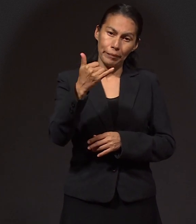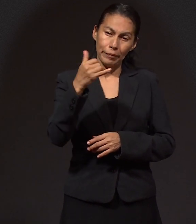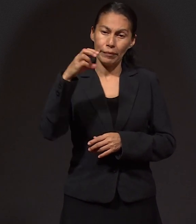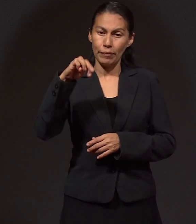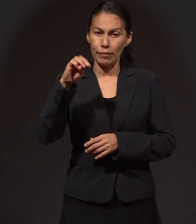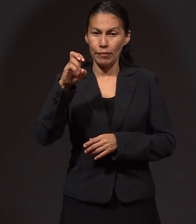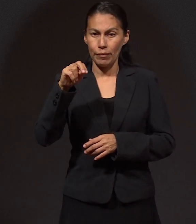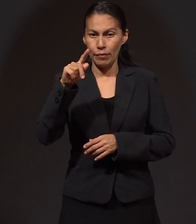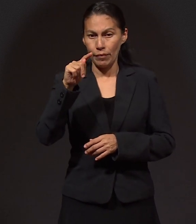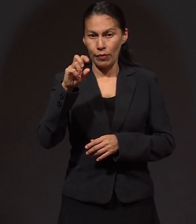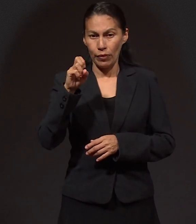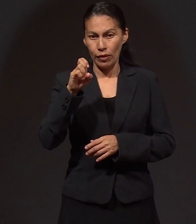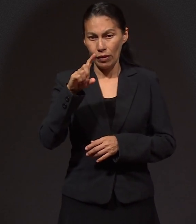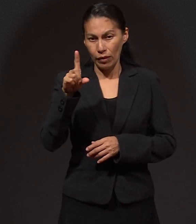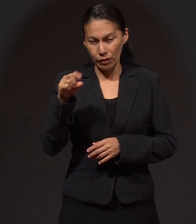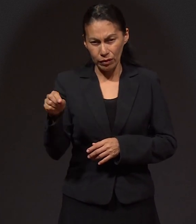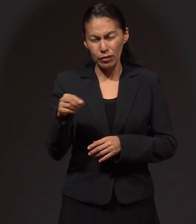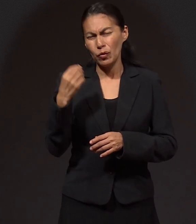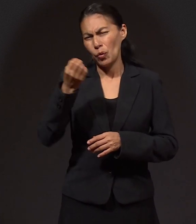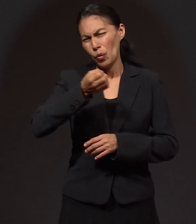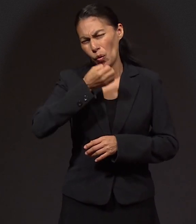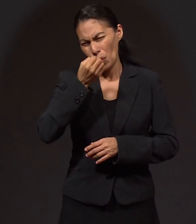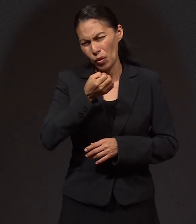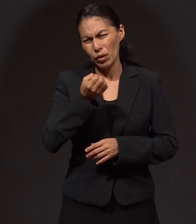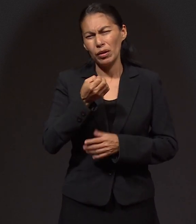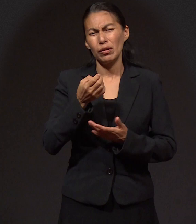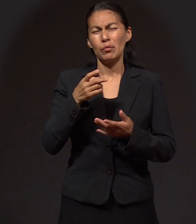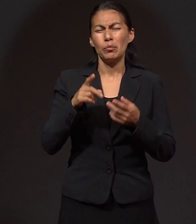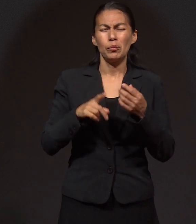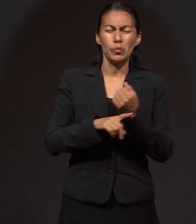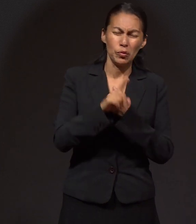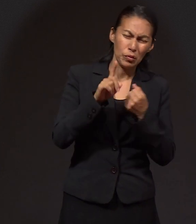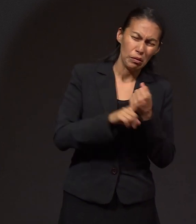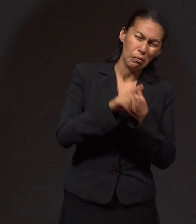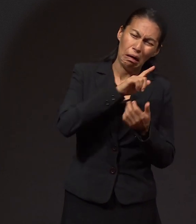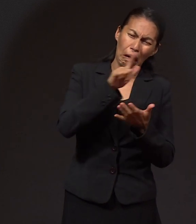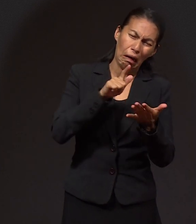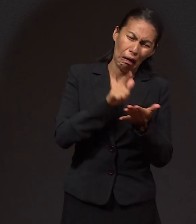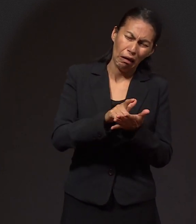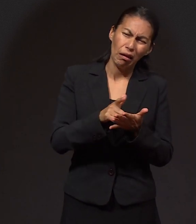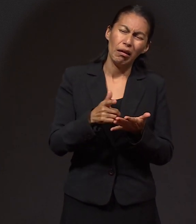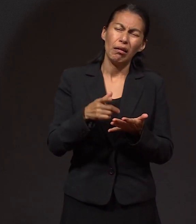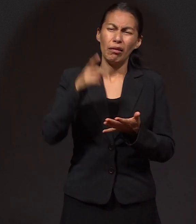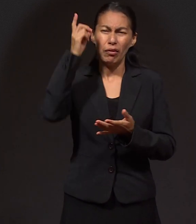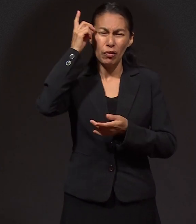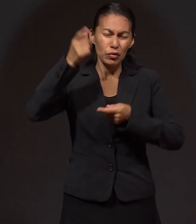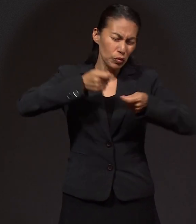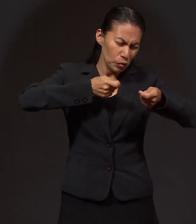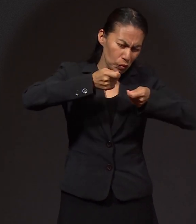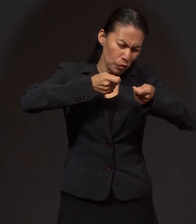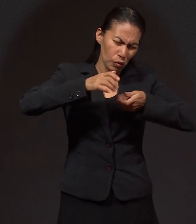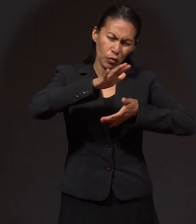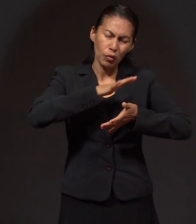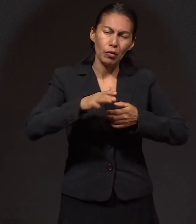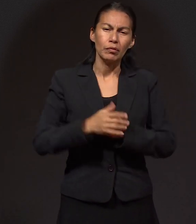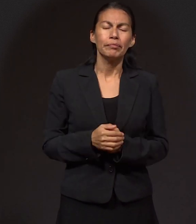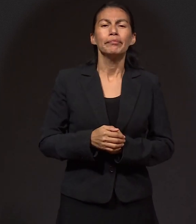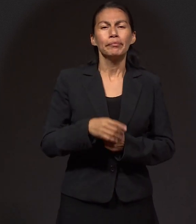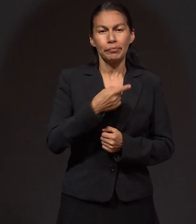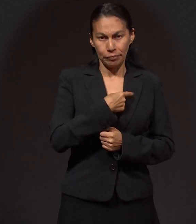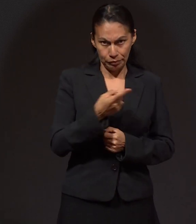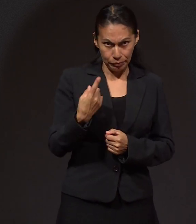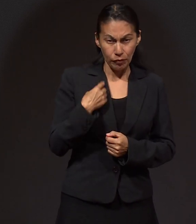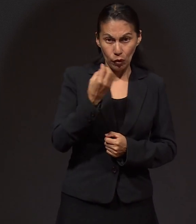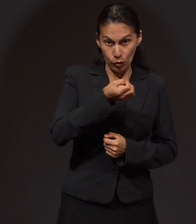Méndez, que tiene un problema legal serio. Que el Señor esté al control. Oramos por Patti,